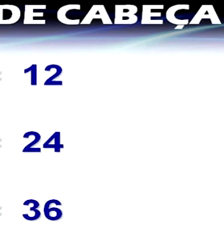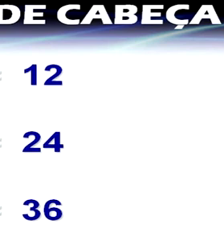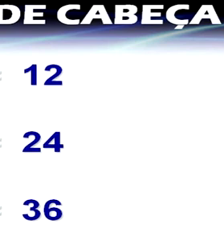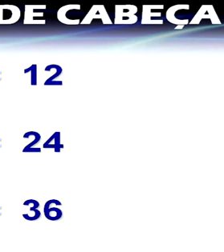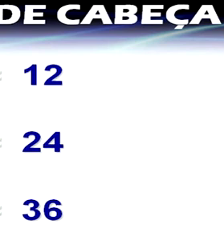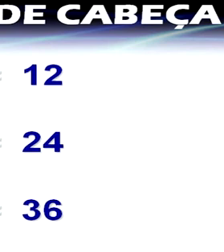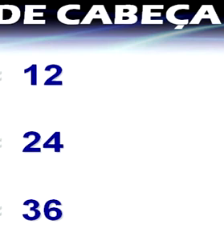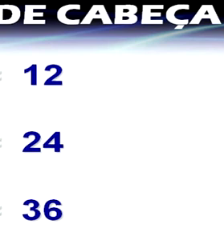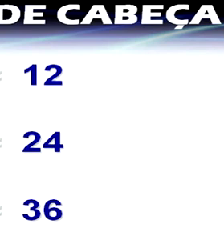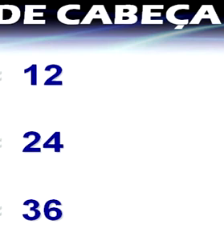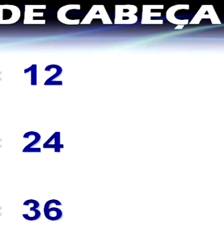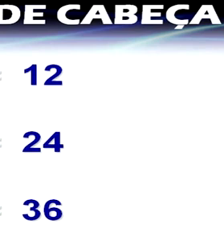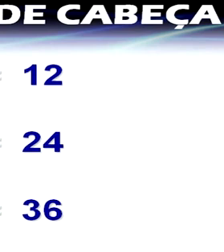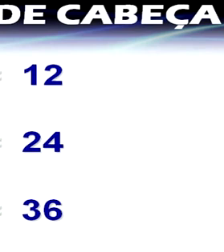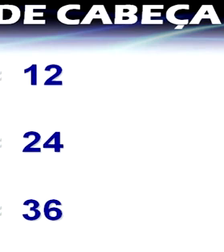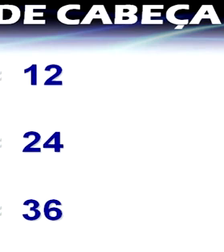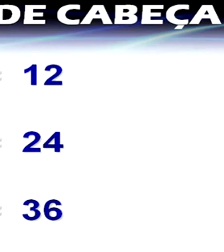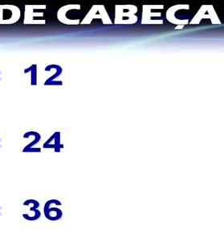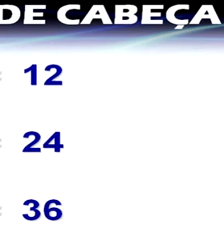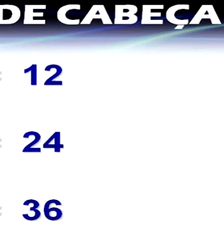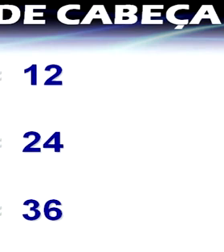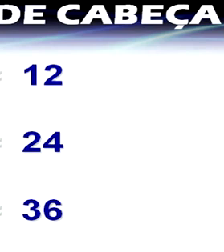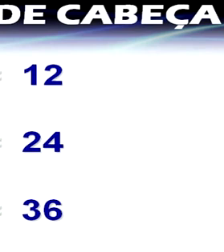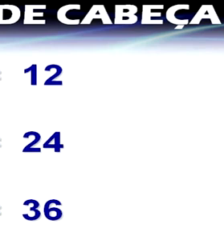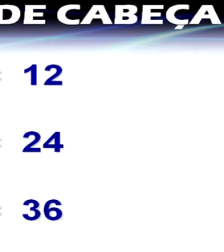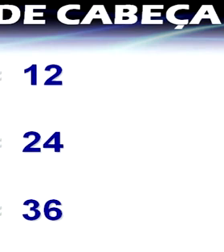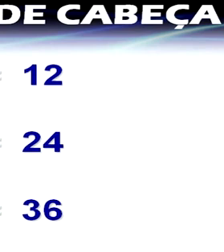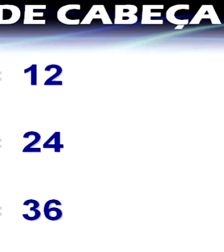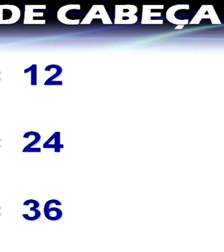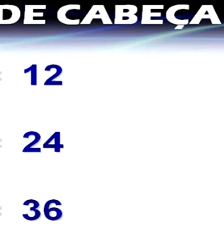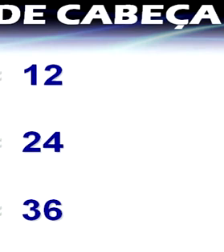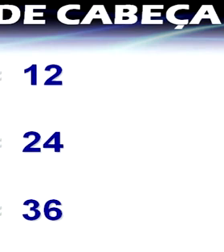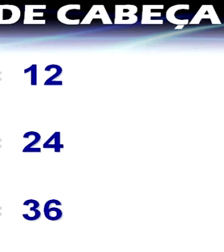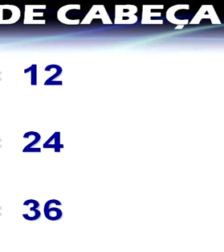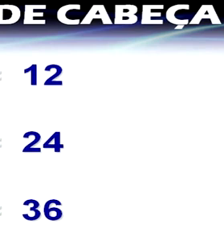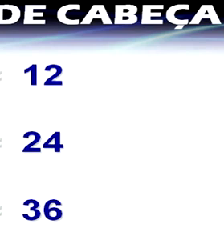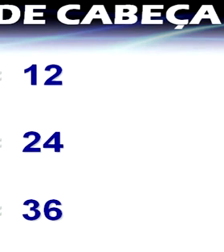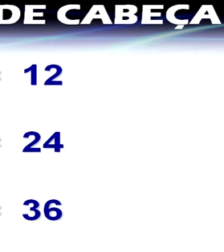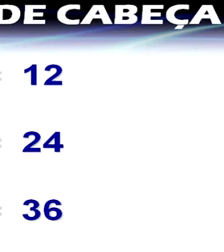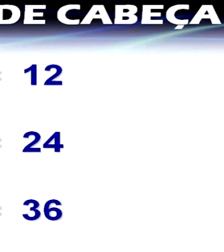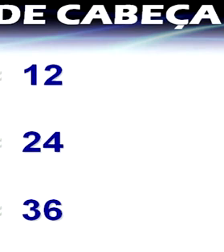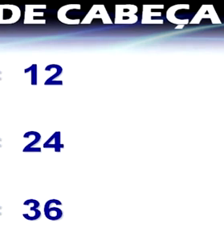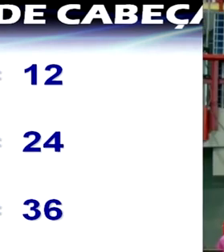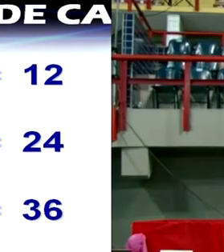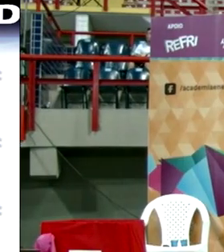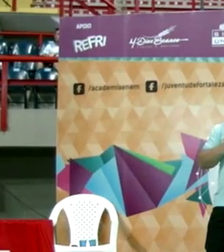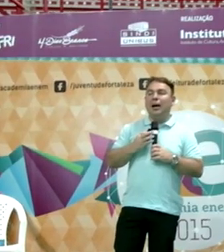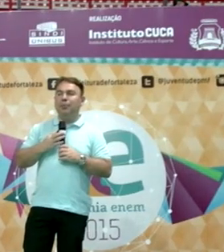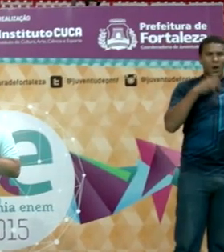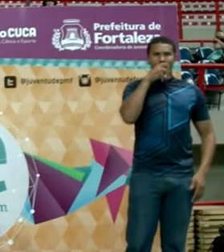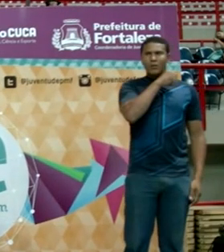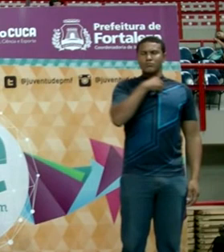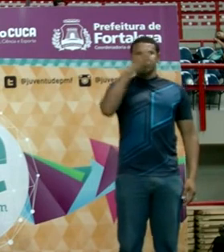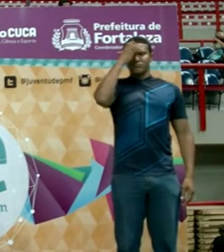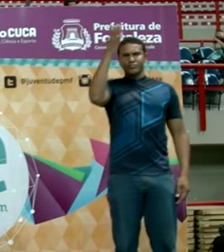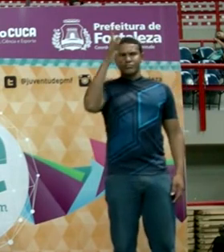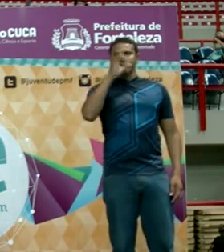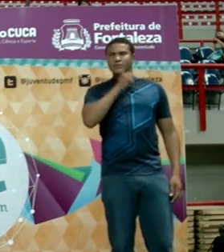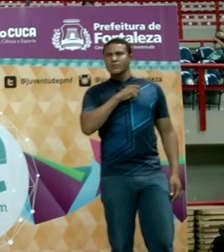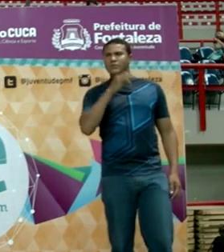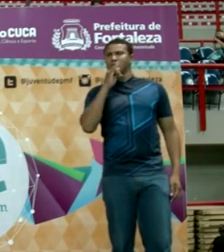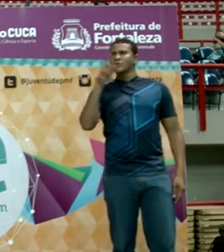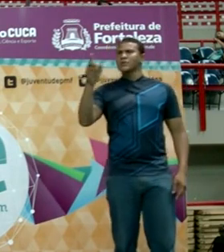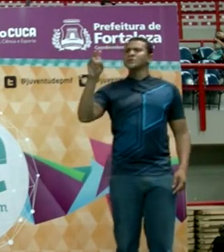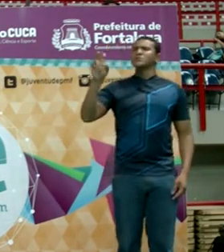quanto? 6, é a metade. É a metade. Por isso que naquela hora eu fiz tão rápido quando eu disse